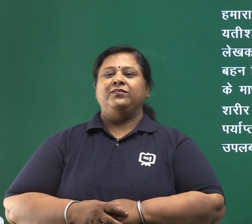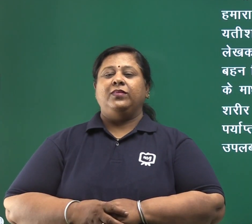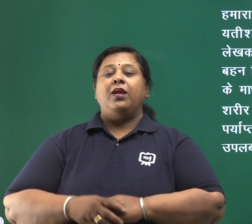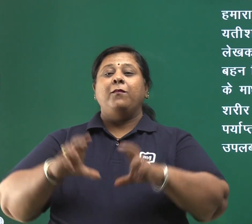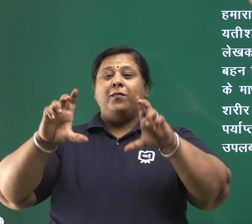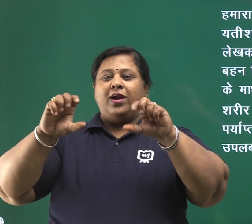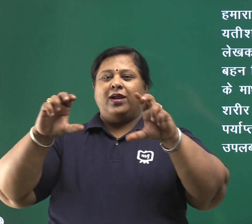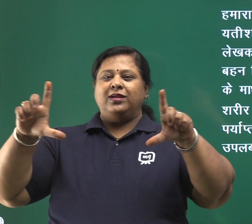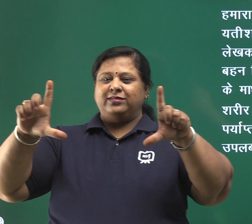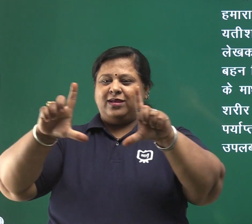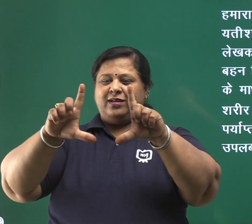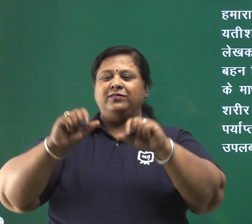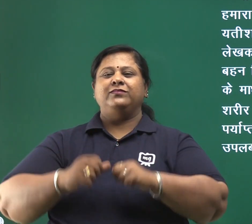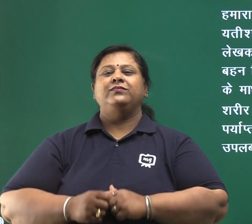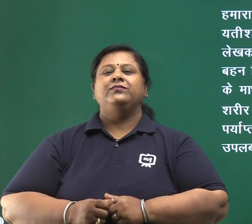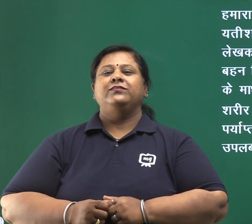पाठ का सार।